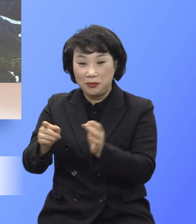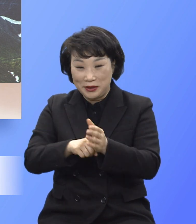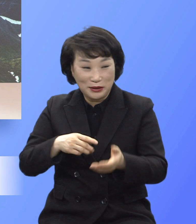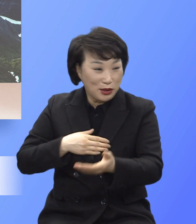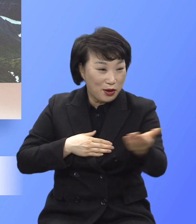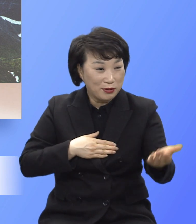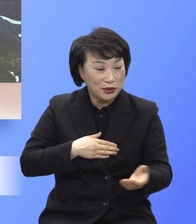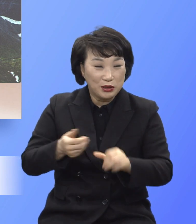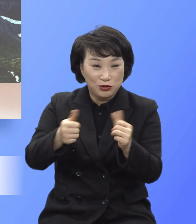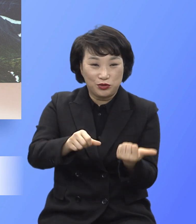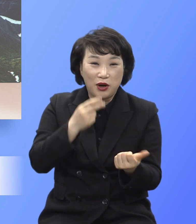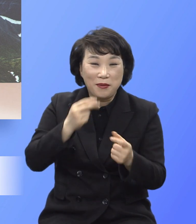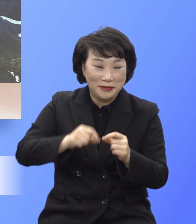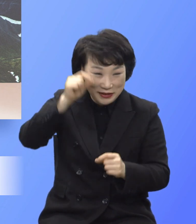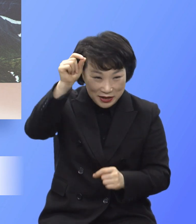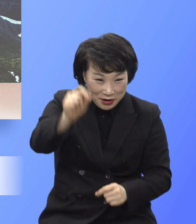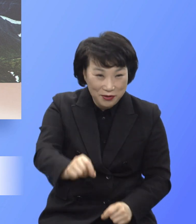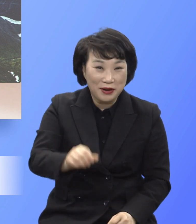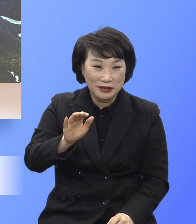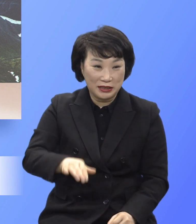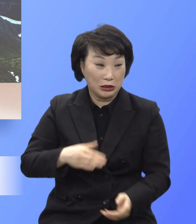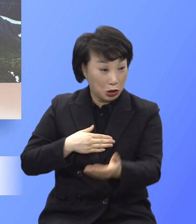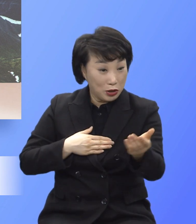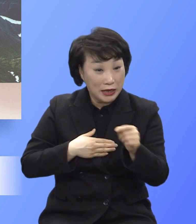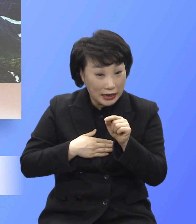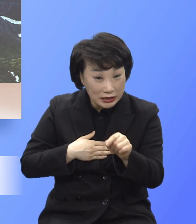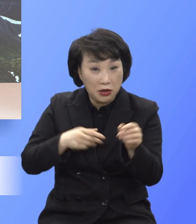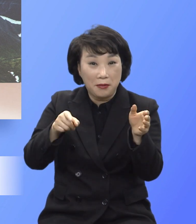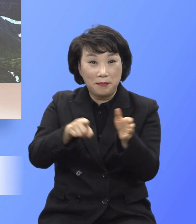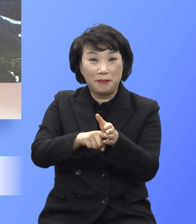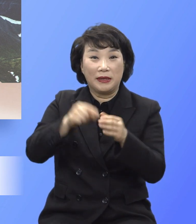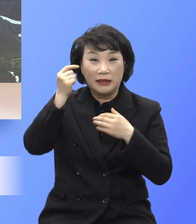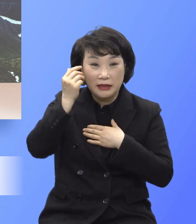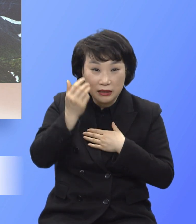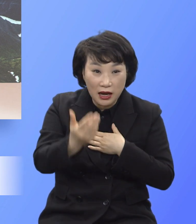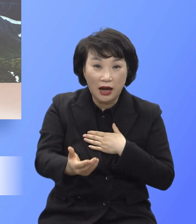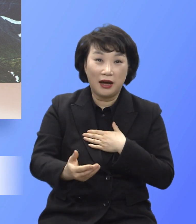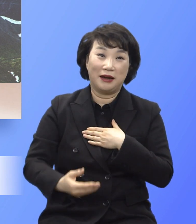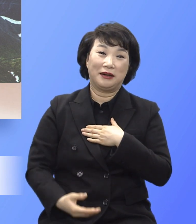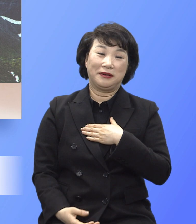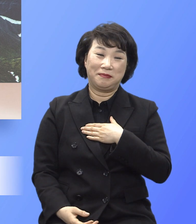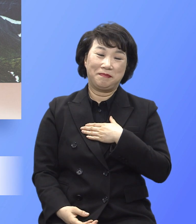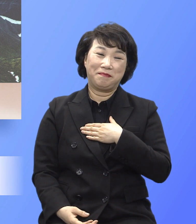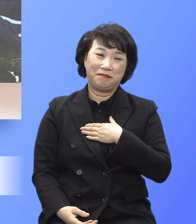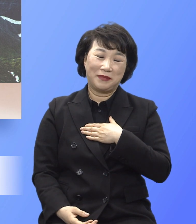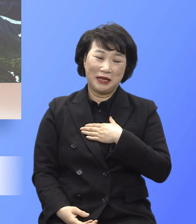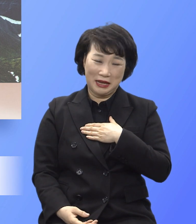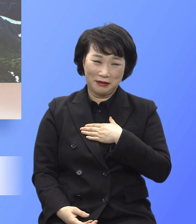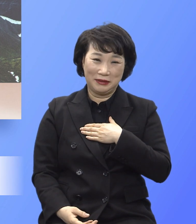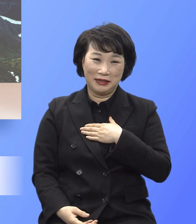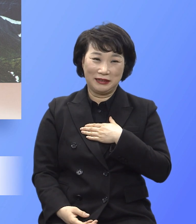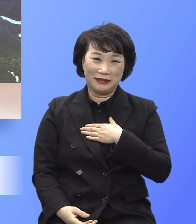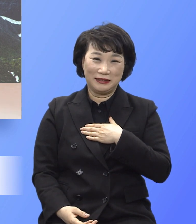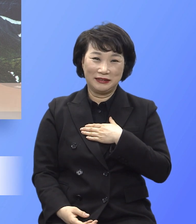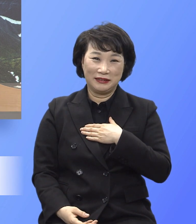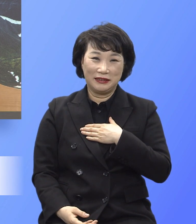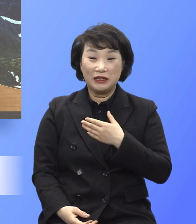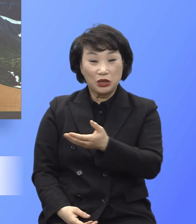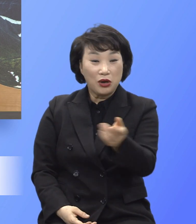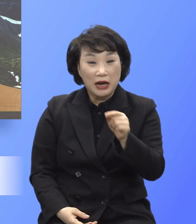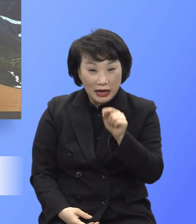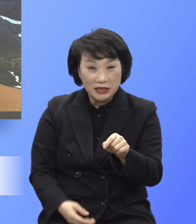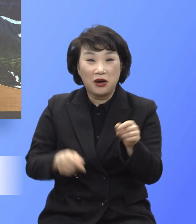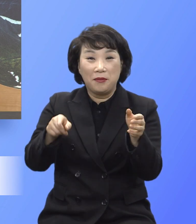자는 영원히 죽지 아니하리니 네가 이것을 믿느냐?